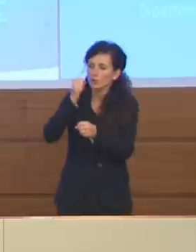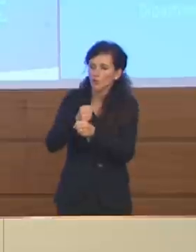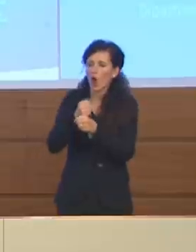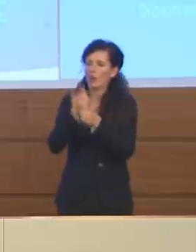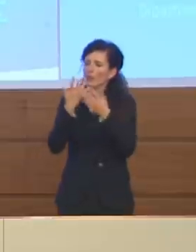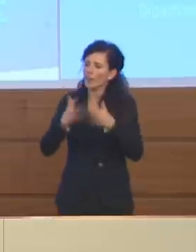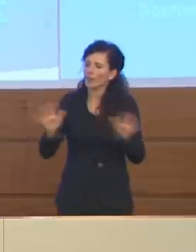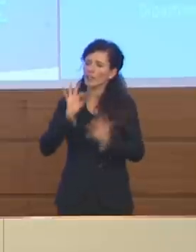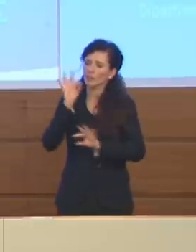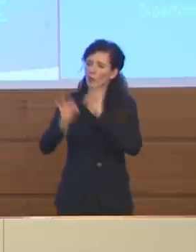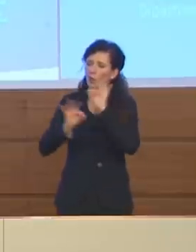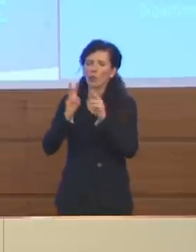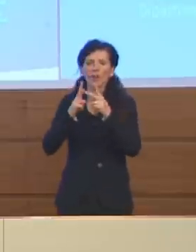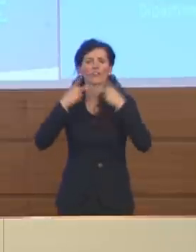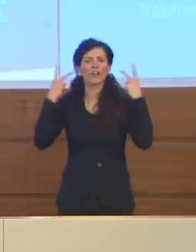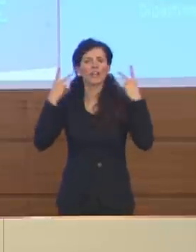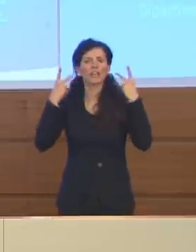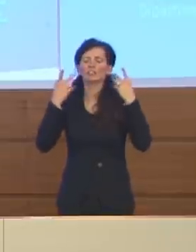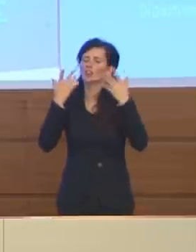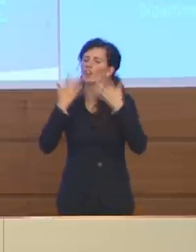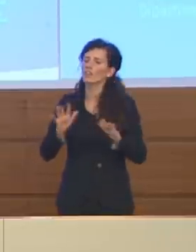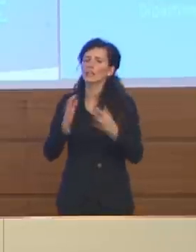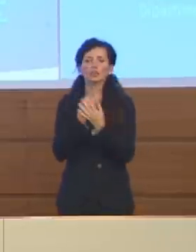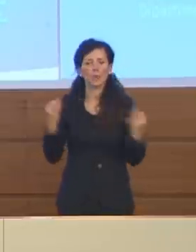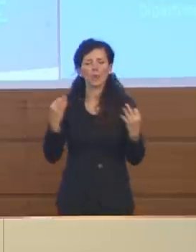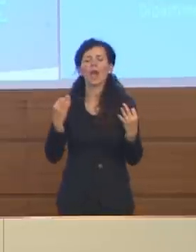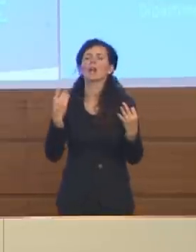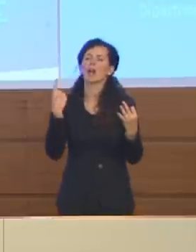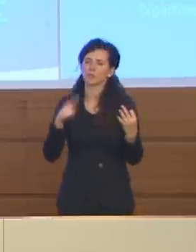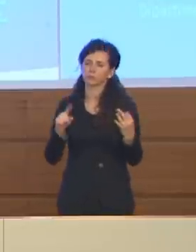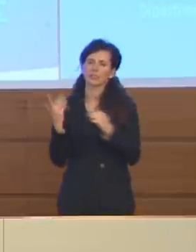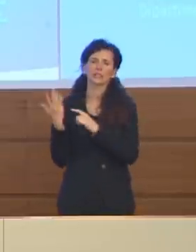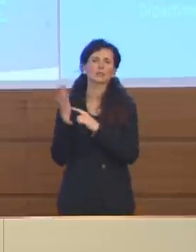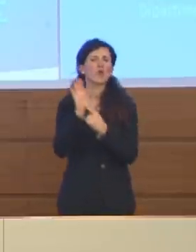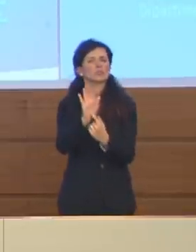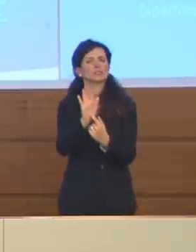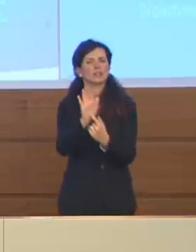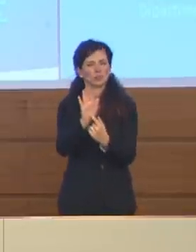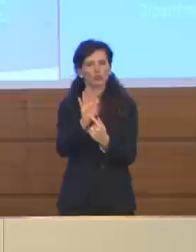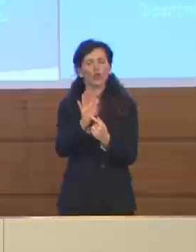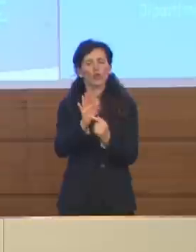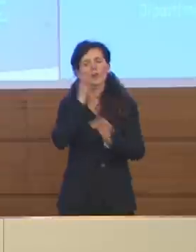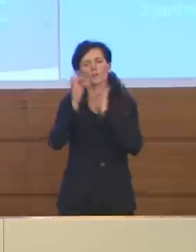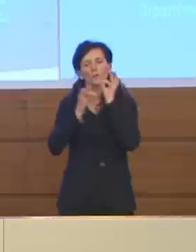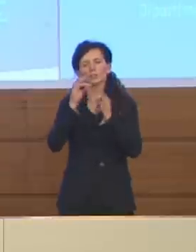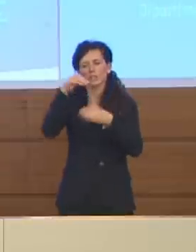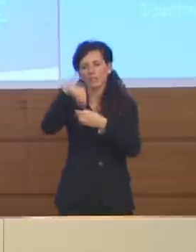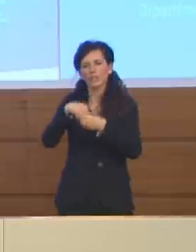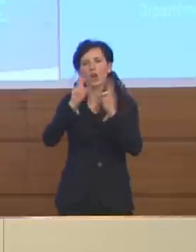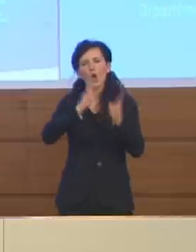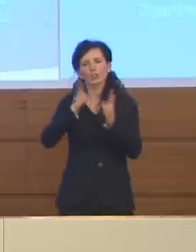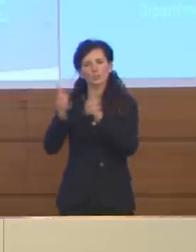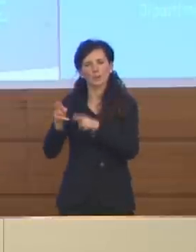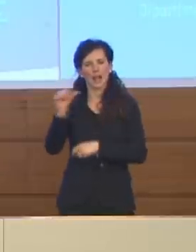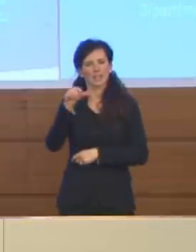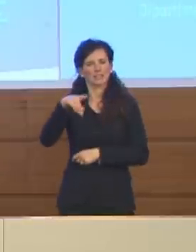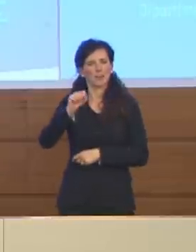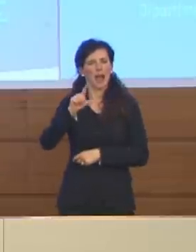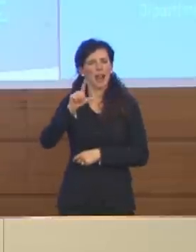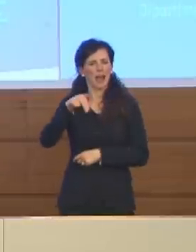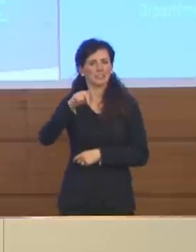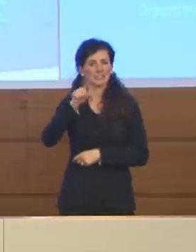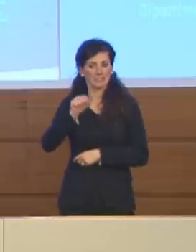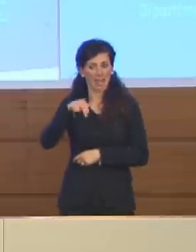si siano concluse credo che dimostri le eccellenze dello spallanzani colleghi dell'ospedale